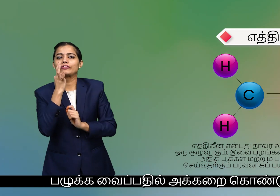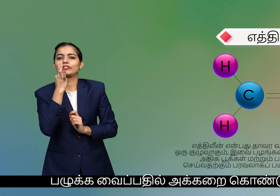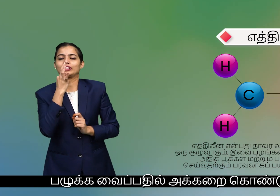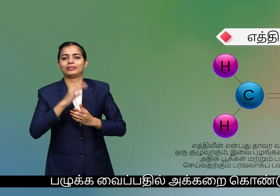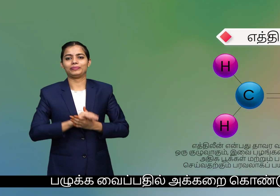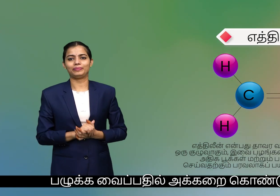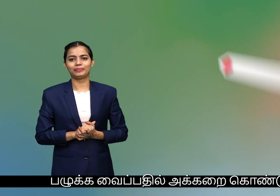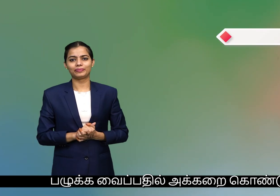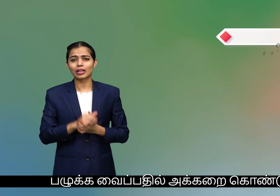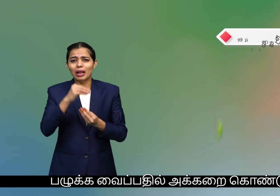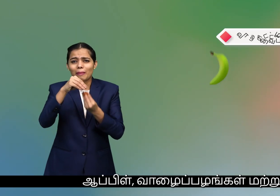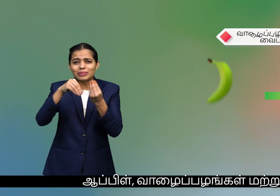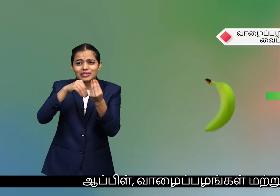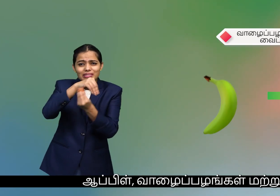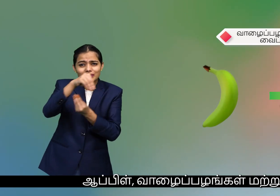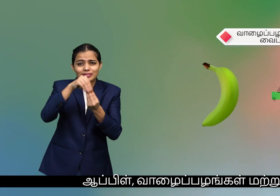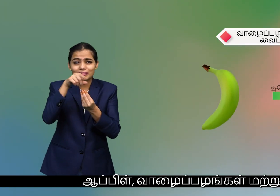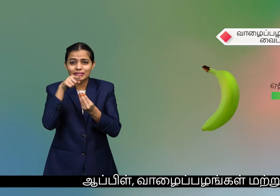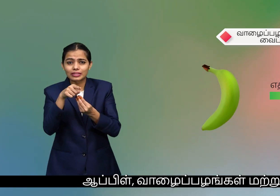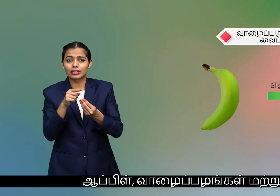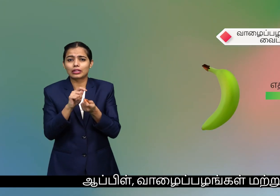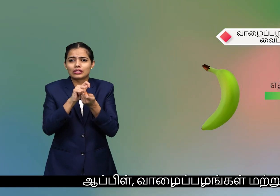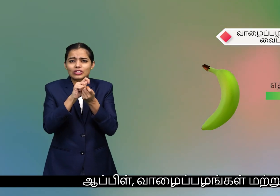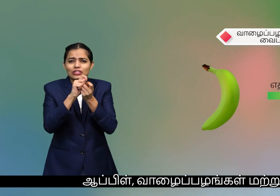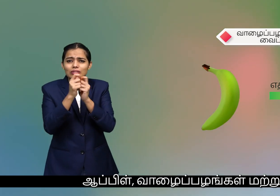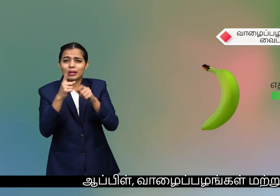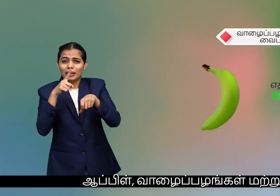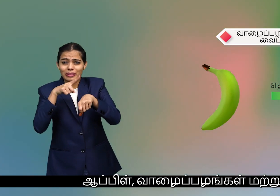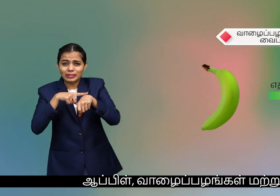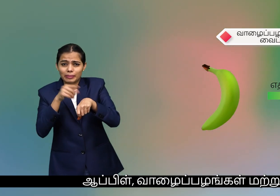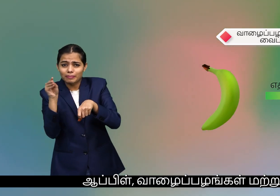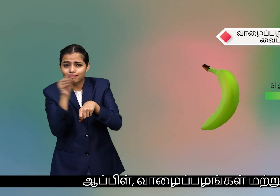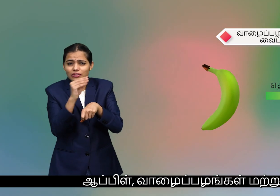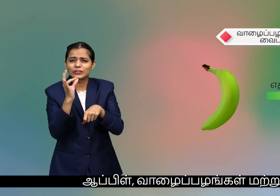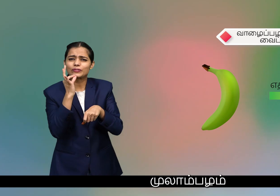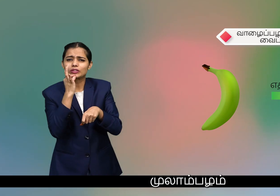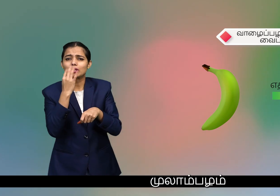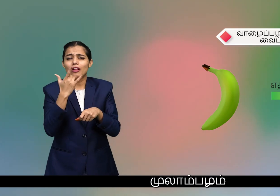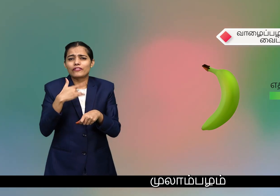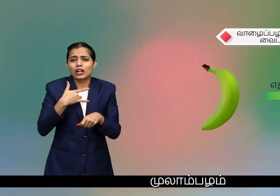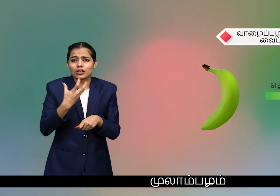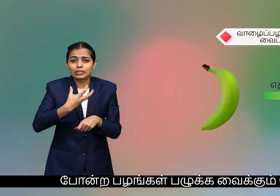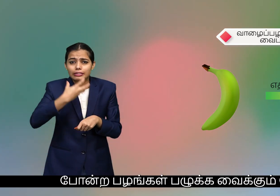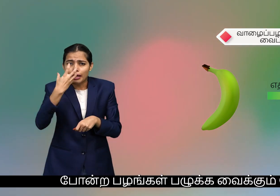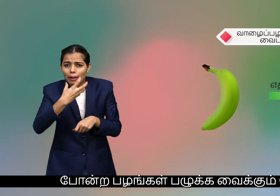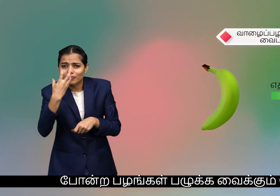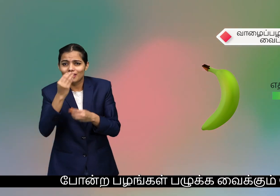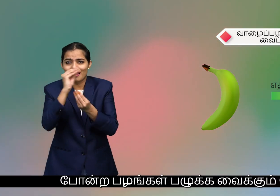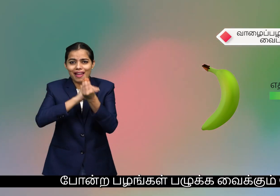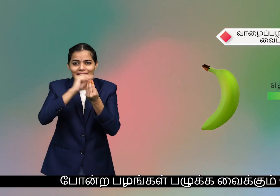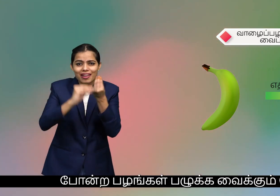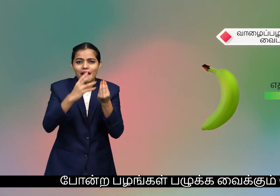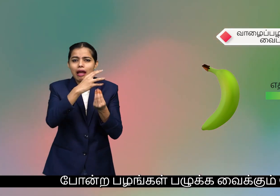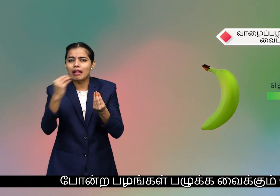அக்கறை கொண்டுள்ளது. ஆப்பிள், வாழைப்பழங்கள் மற்றும் முலாம்பழம் போன்ற